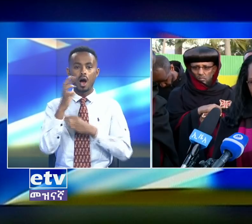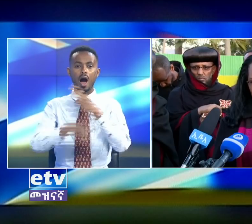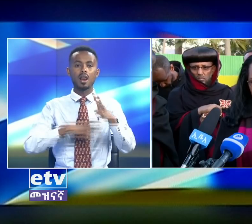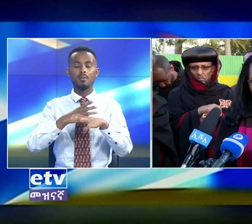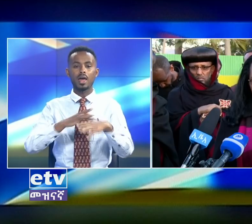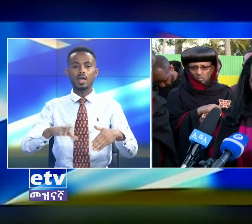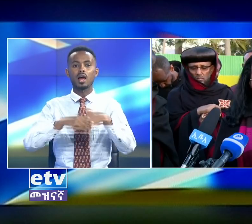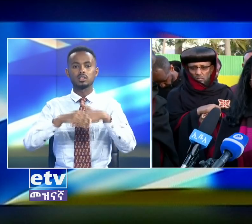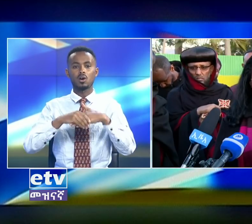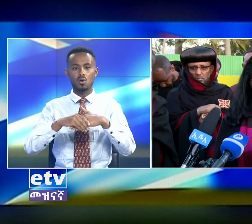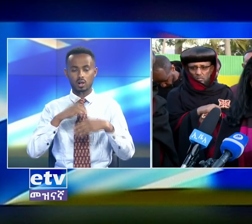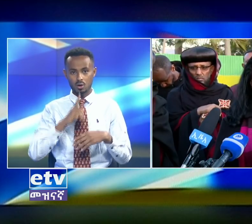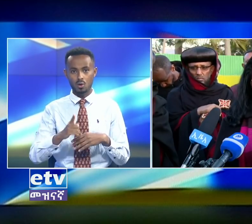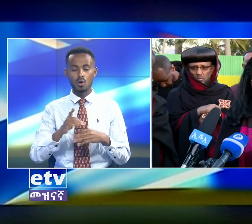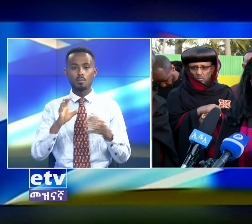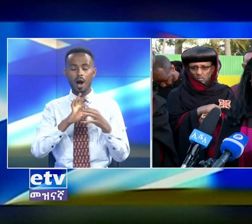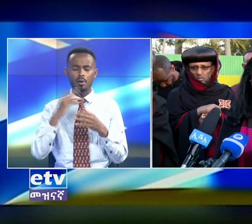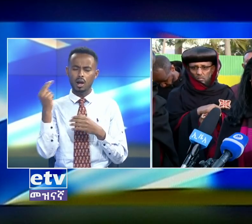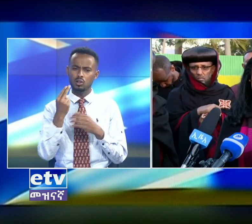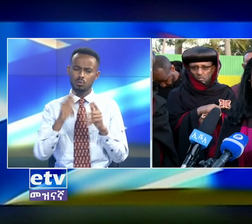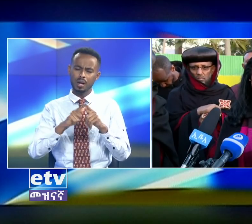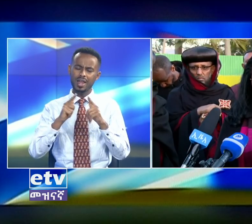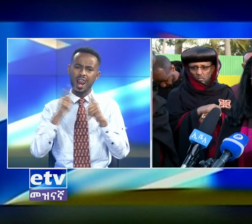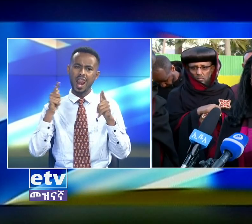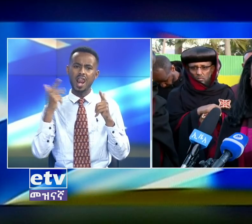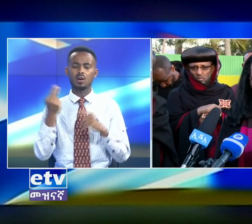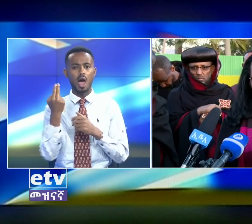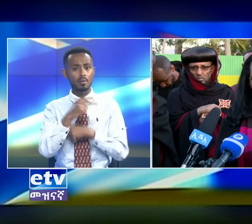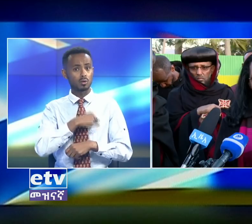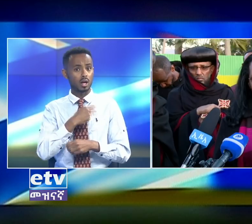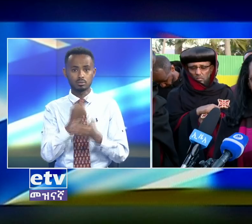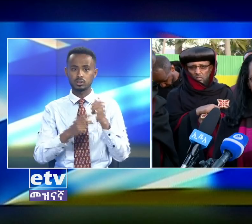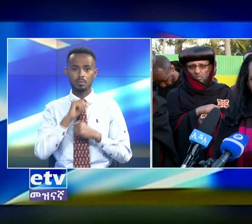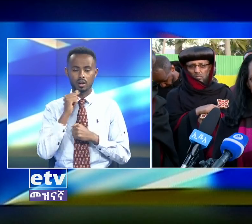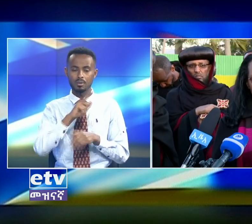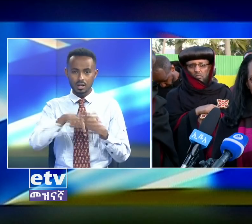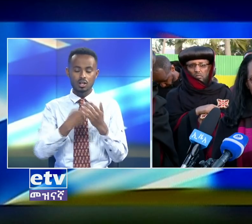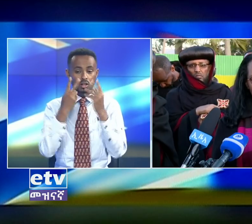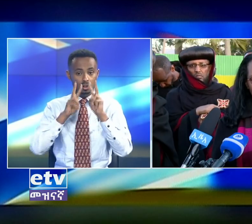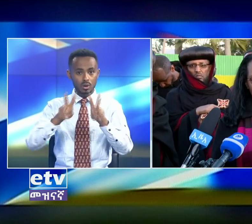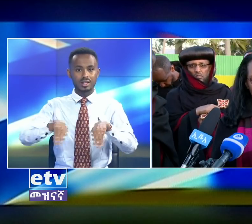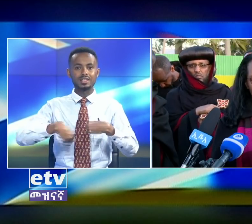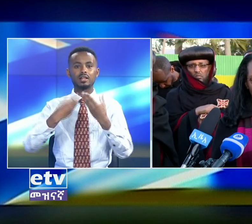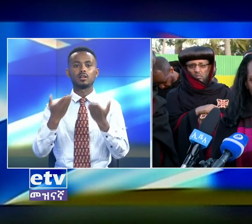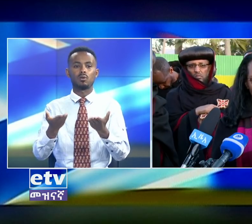ነው። ማህበራዊ ፋይዳውም በጣም ትልቅ ነው። ሃይማኖታዊ ብቻ አይደለም። ስለዚህ ትኩረት ልንሰጠው